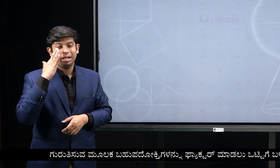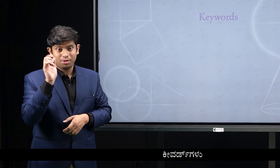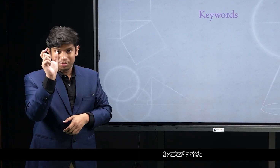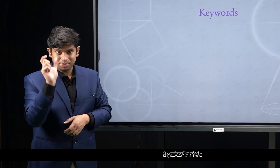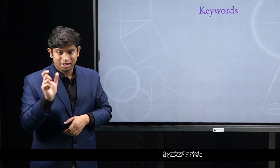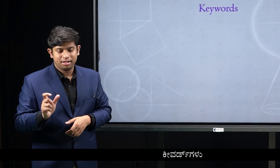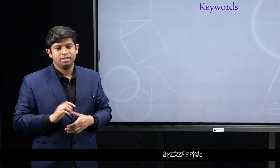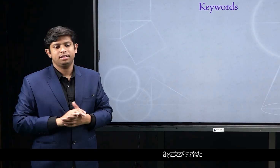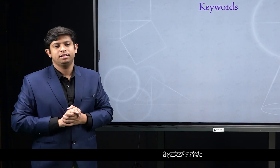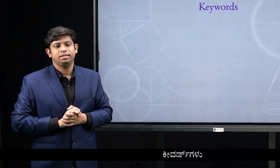ಕೀವರ್ಡ್ಗಳು: